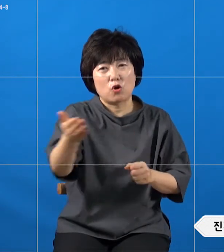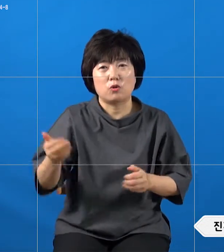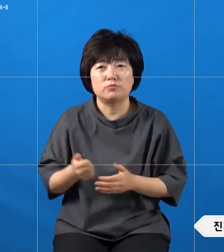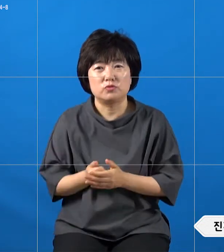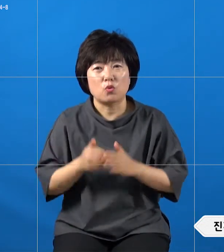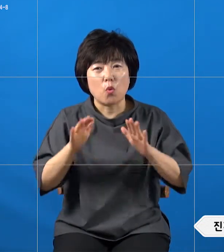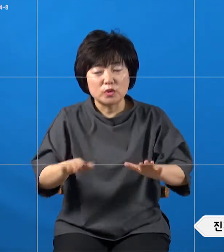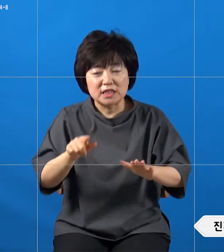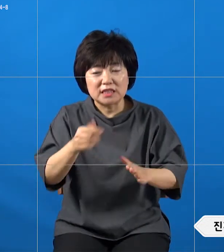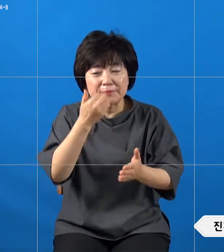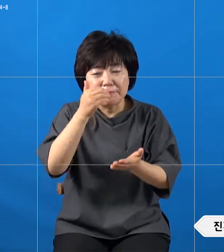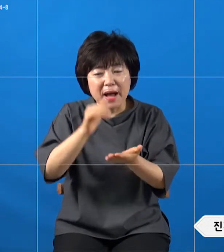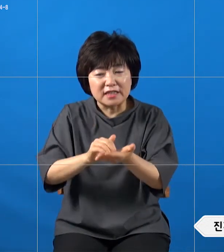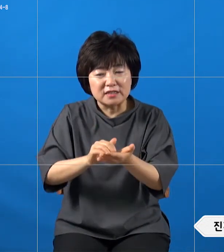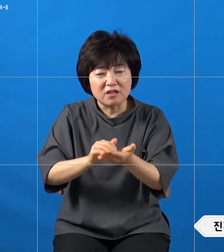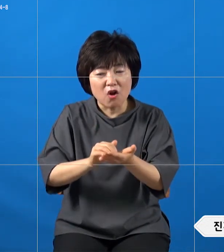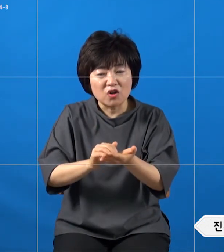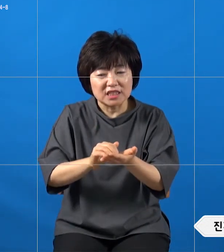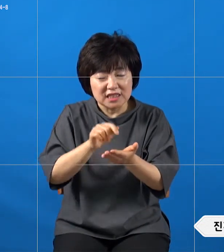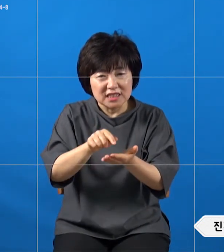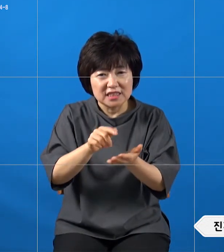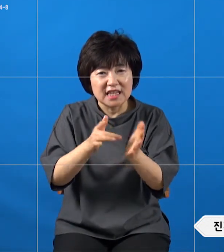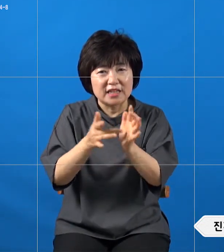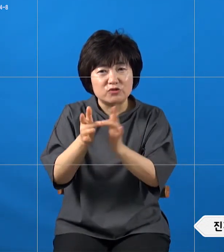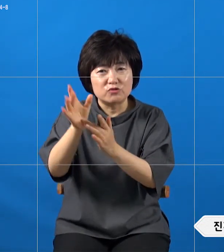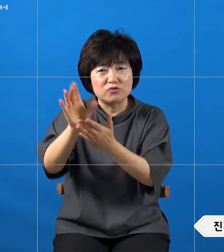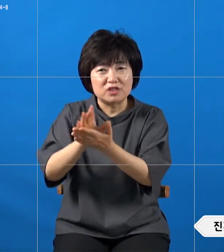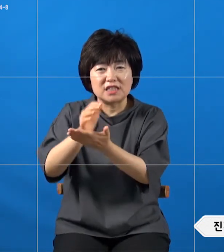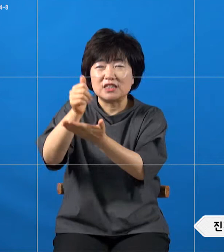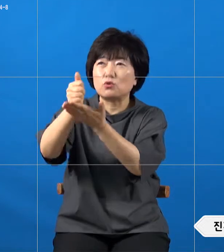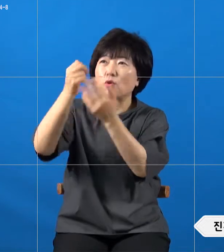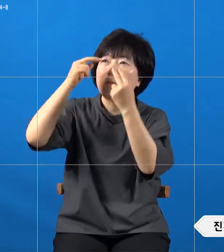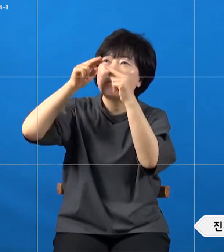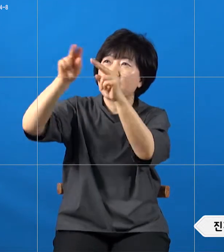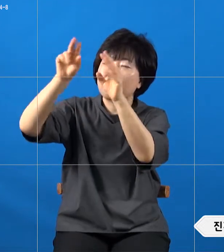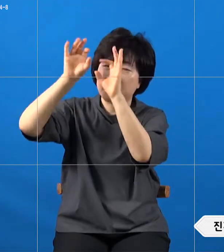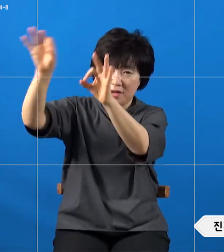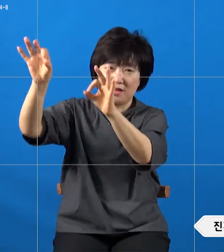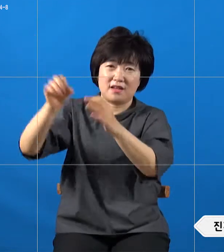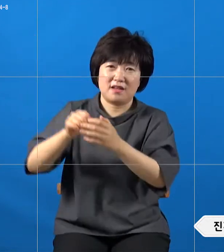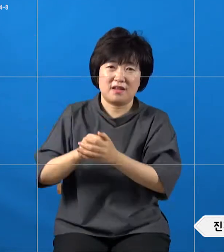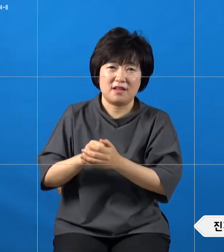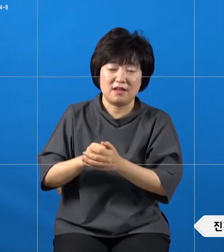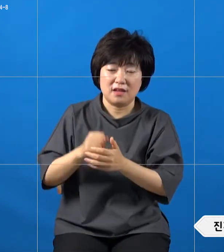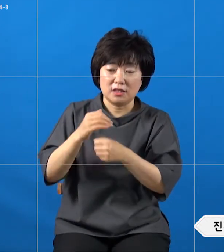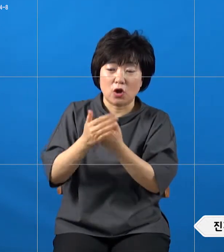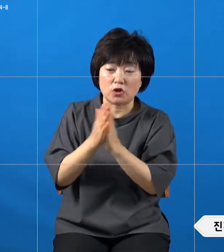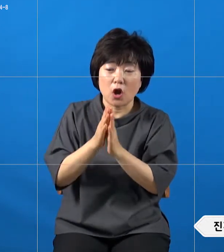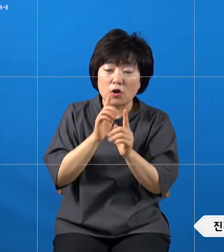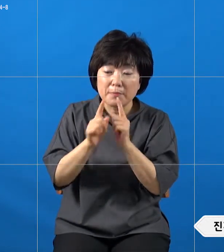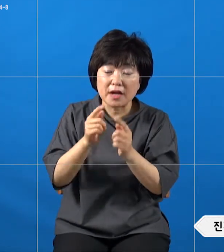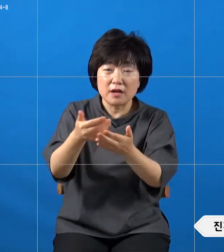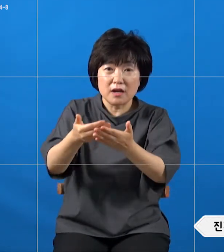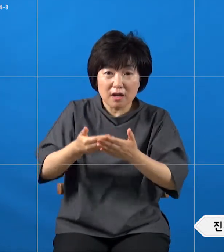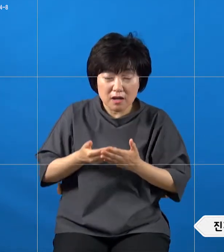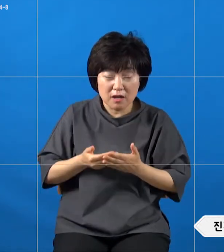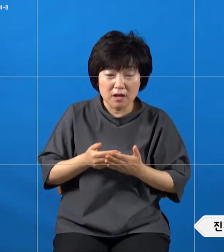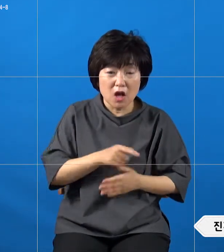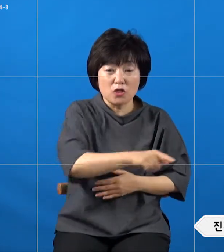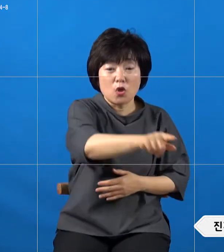여러분, 오늘 그 반석이신 예수 그리스도를 바라봅니다. 그리고 성경은 우리에게